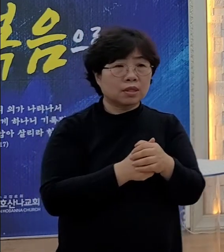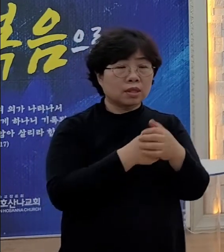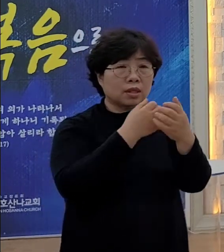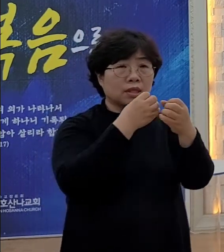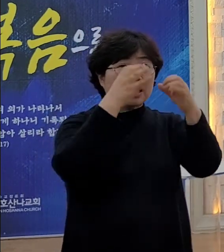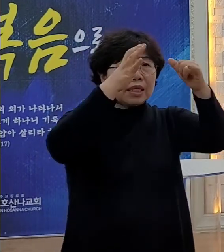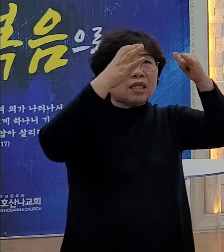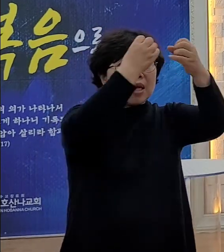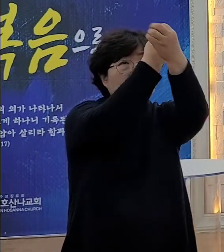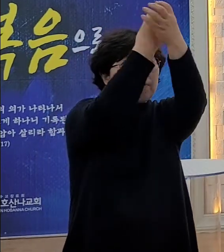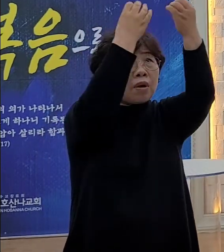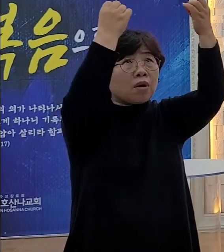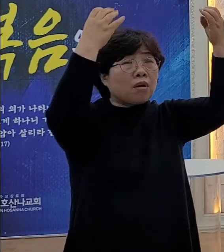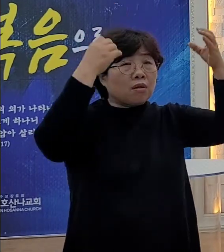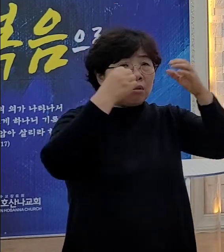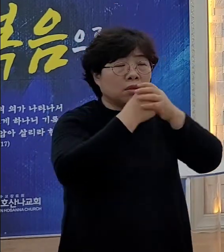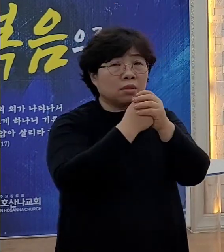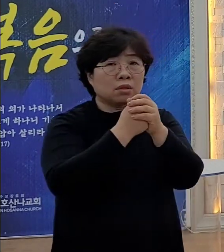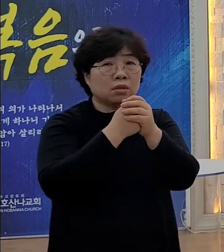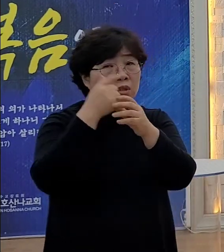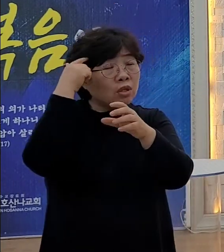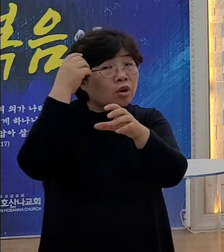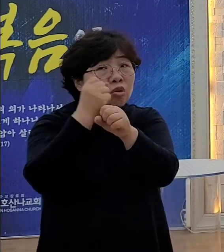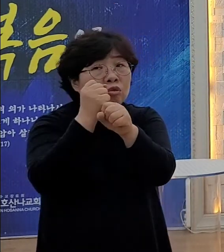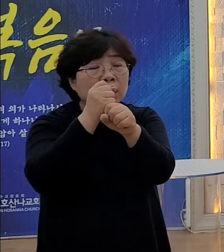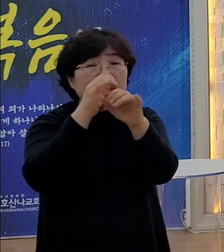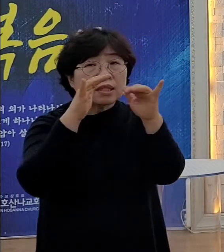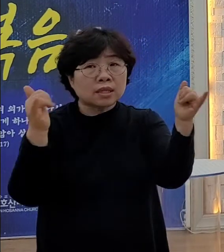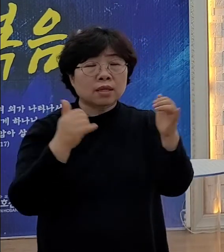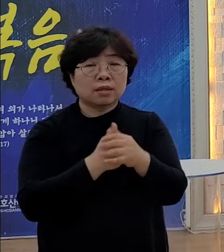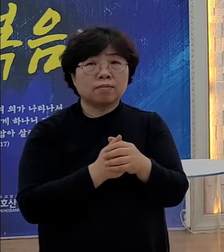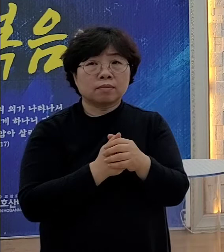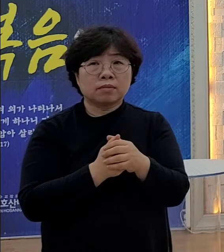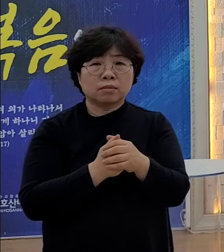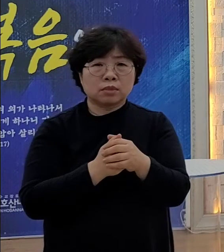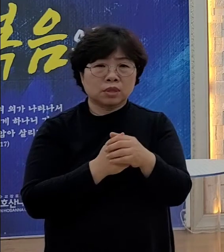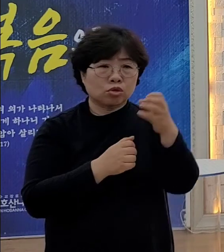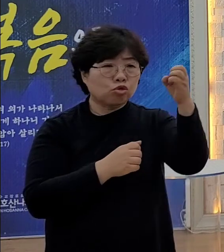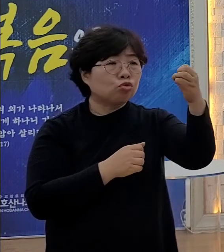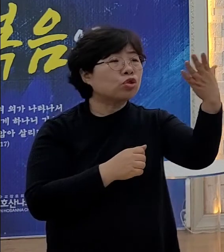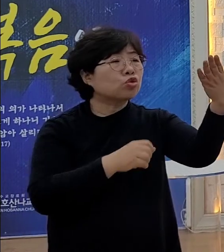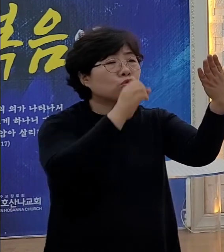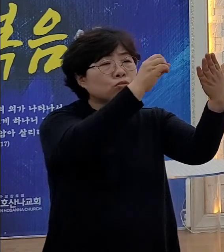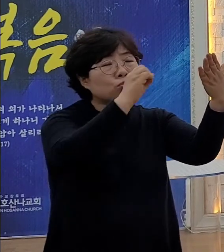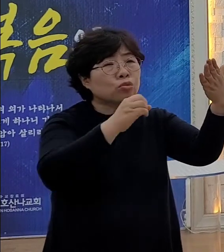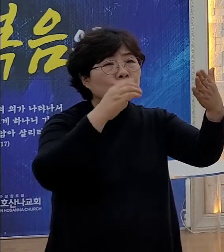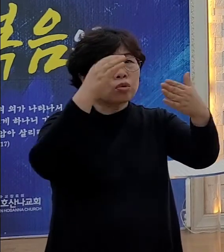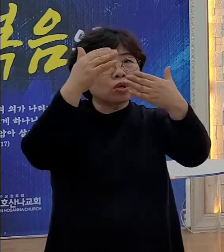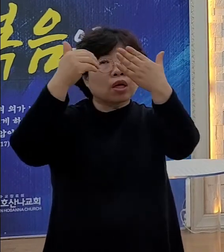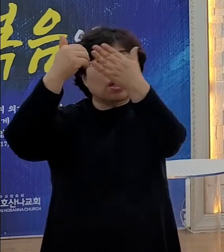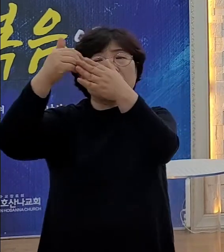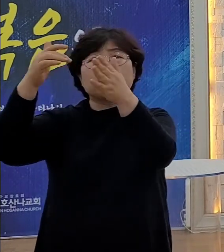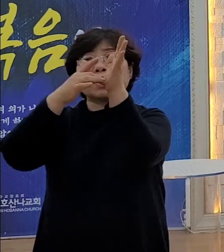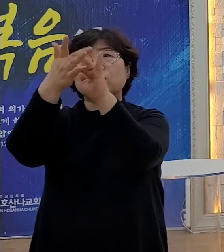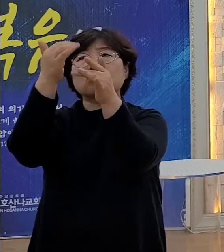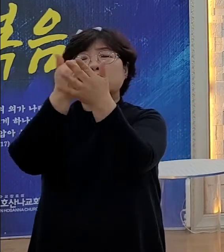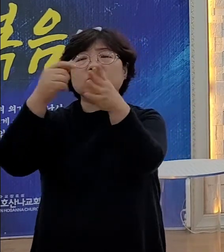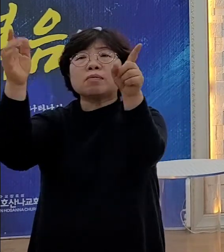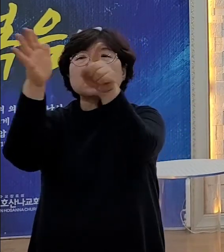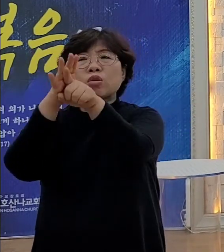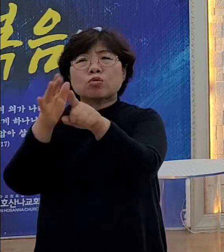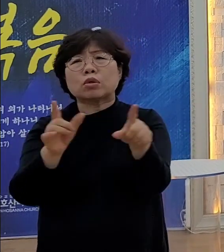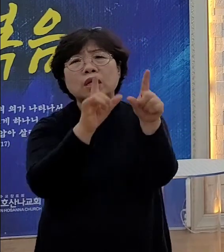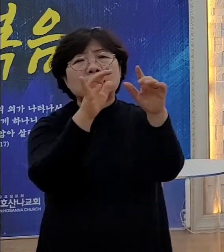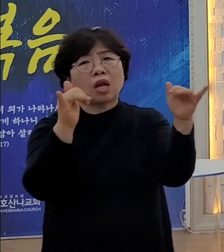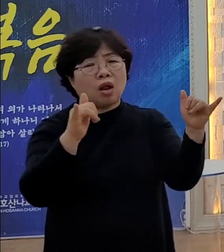천체가 운하가 움직이는 그 주기라든지 그 파편들이 막 부딪히기도 하고 운석들이 날아다니기도 하고